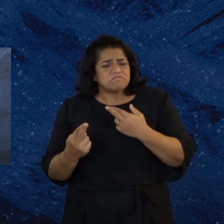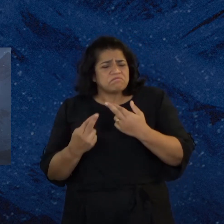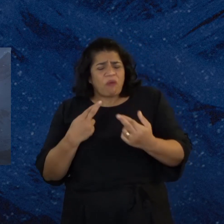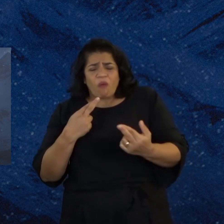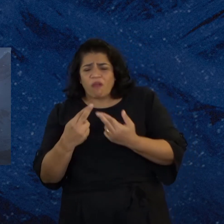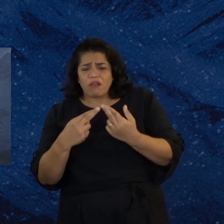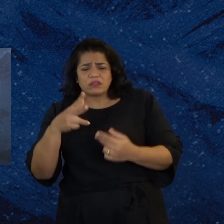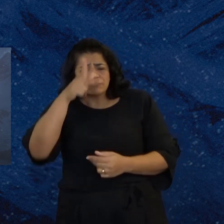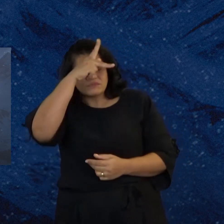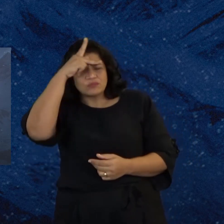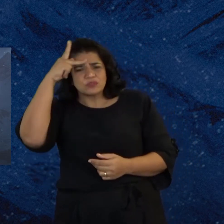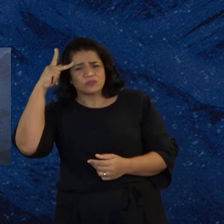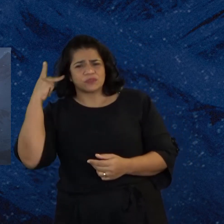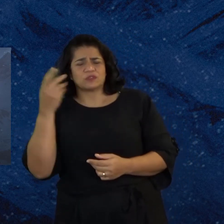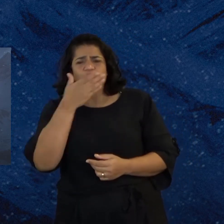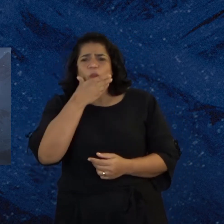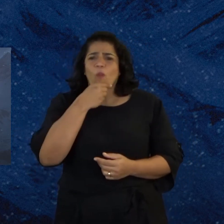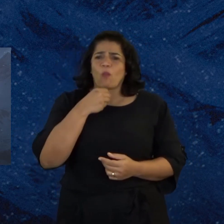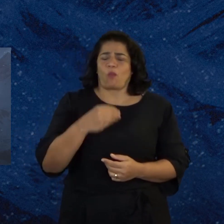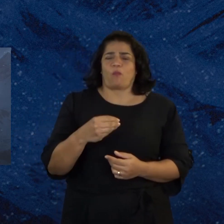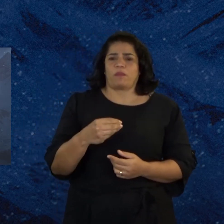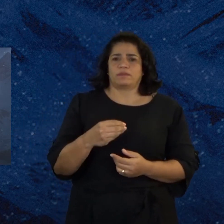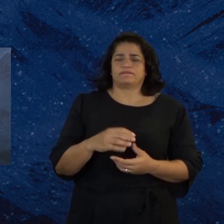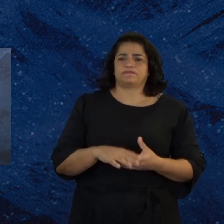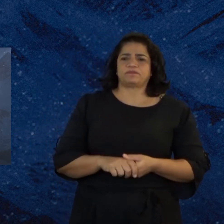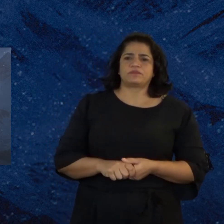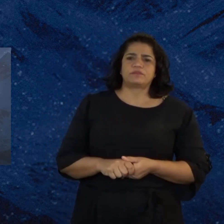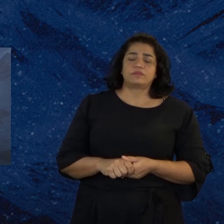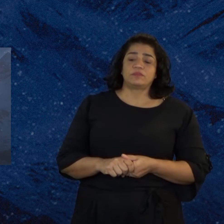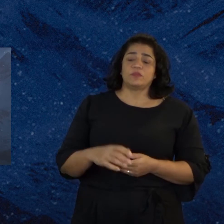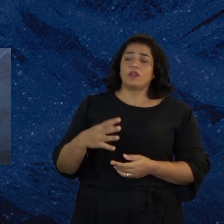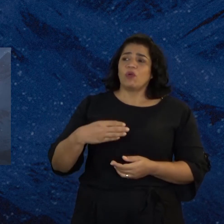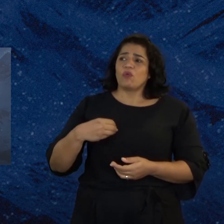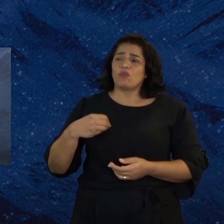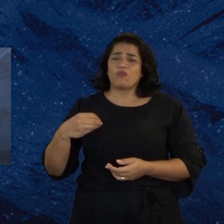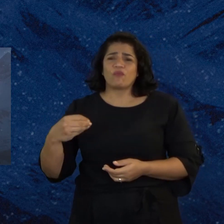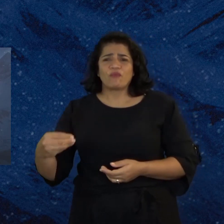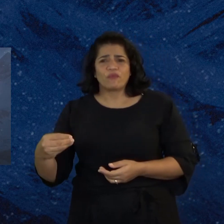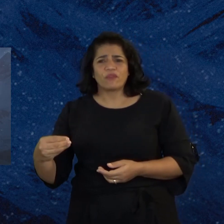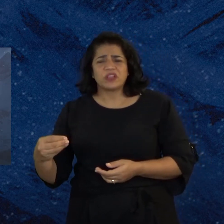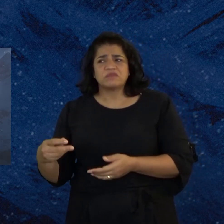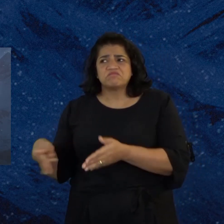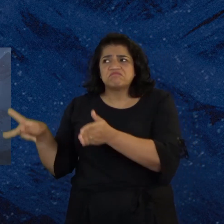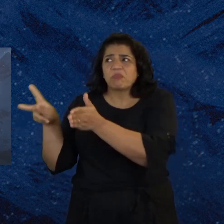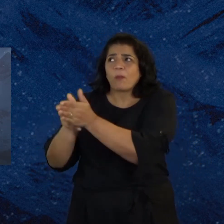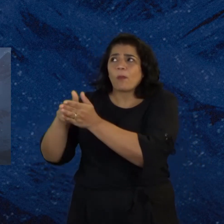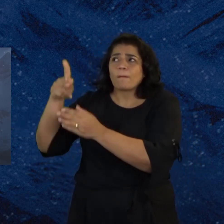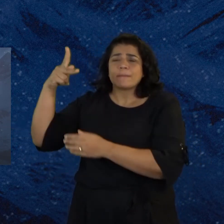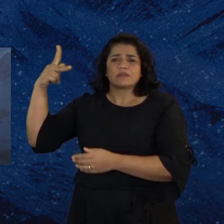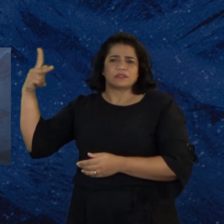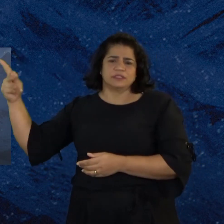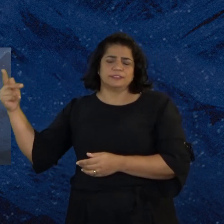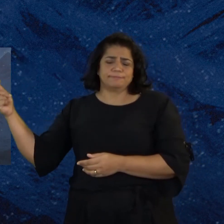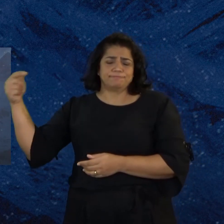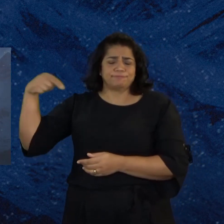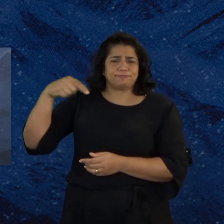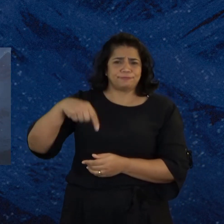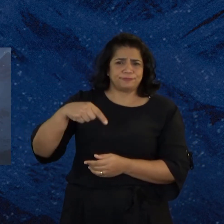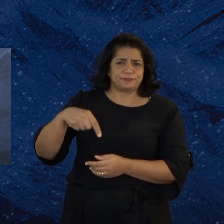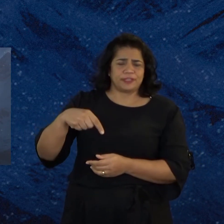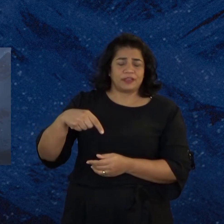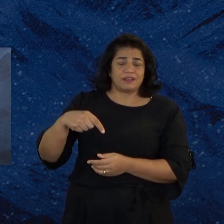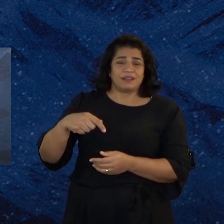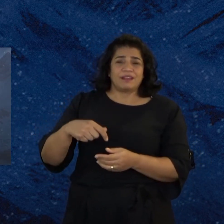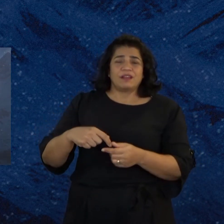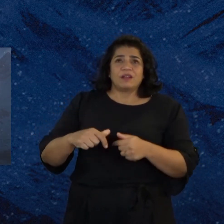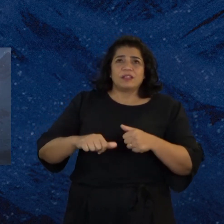O filho primogênito de Deus, o unigênito de Deus, ele se tornou primogênito. E esse